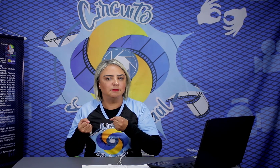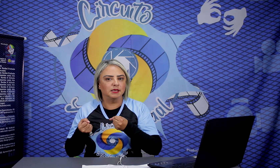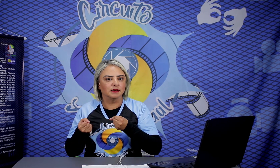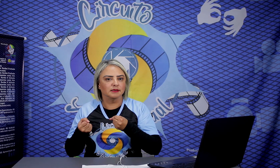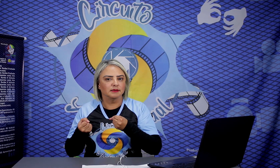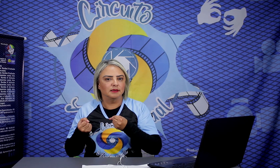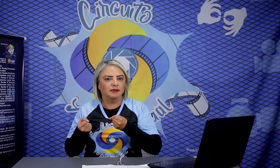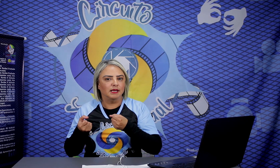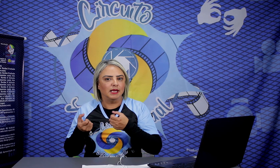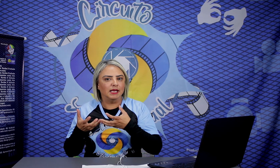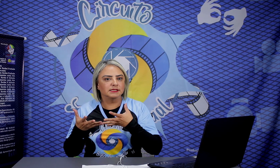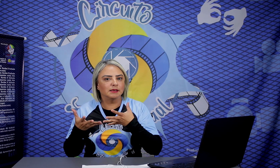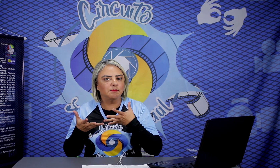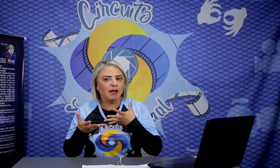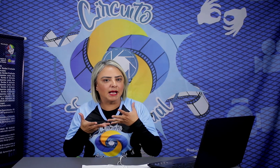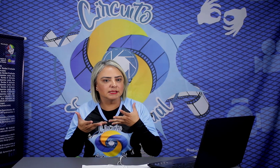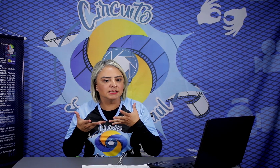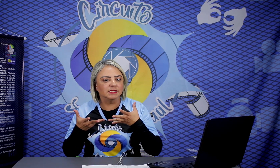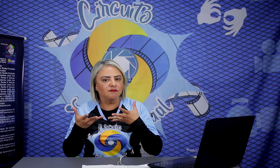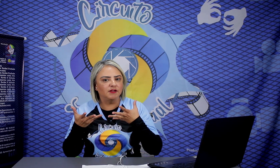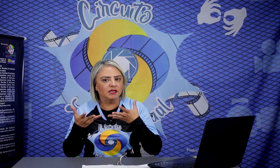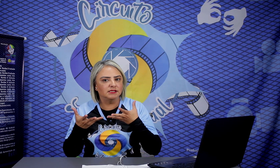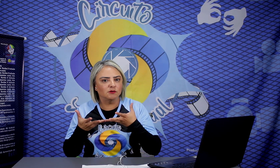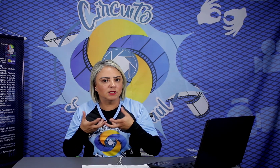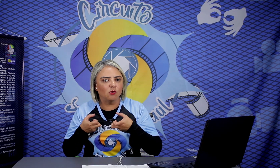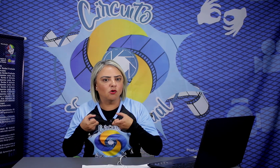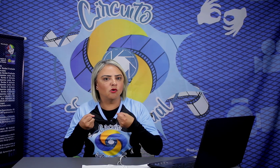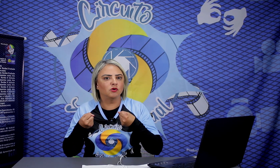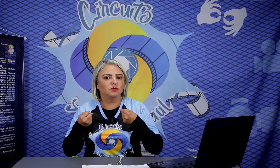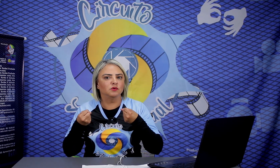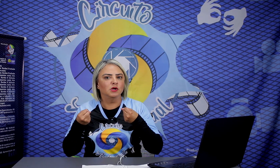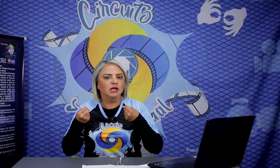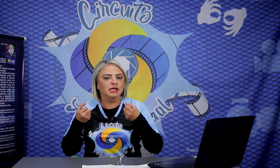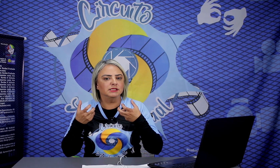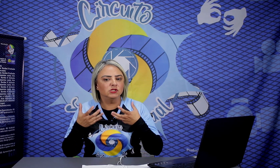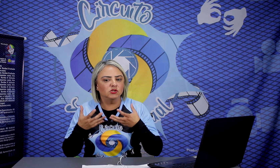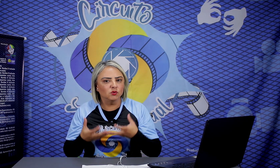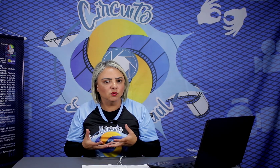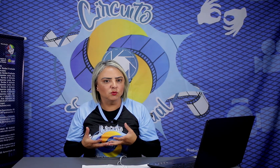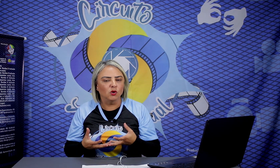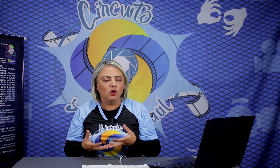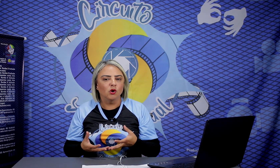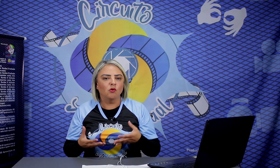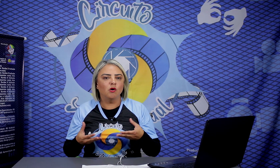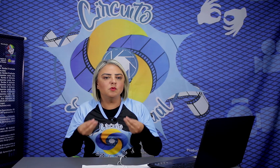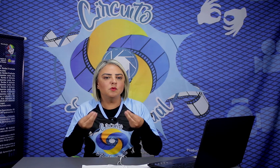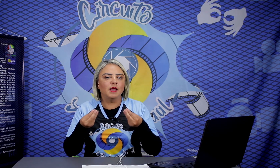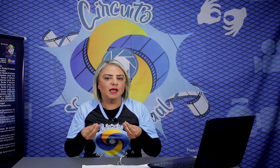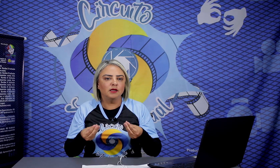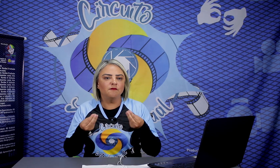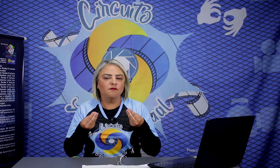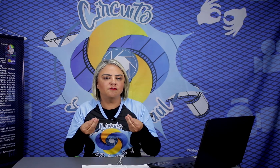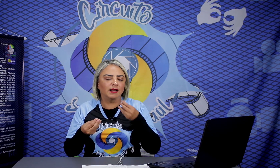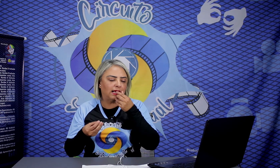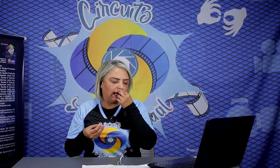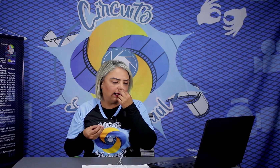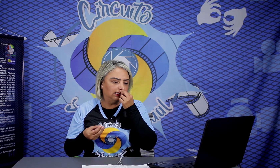acadêmica, esse referencial teórico, esse estudo. Como é que eu vou falar, não,